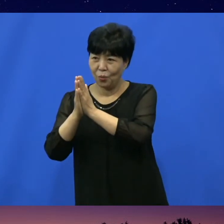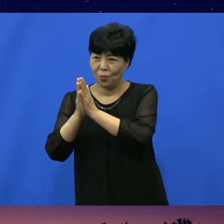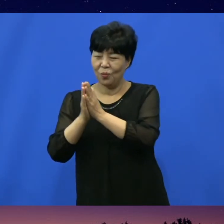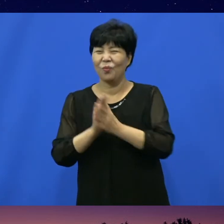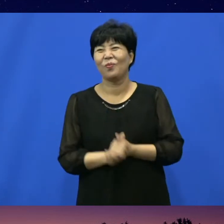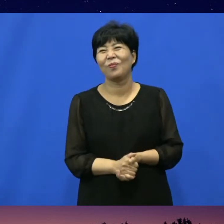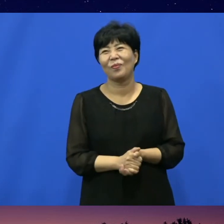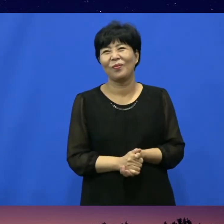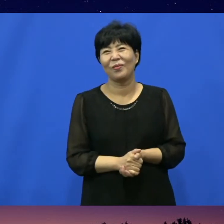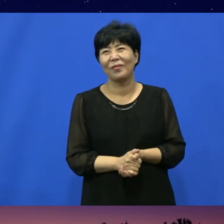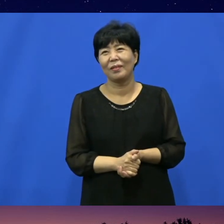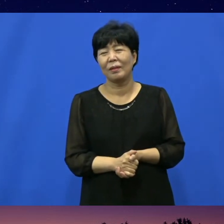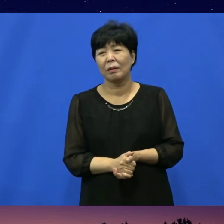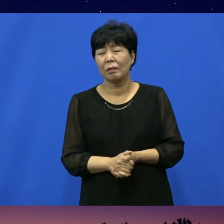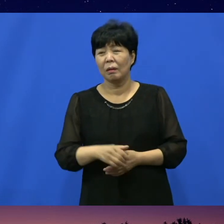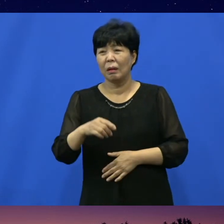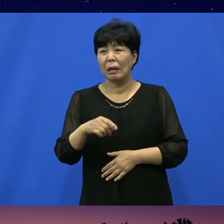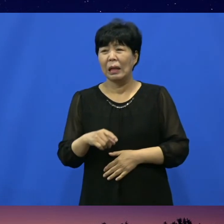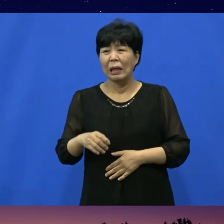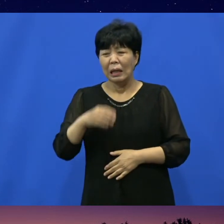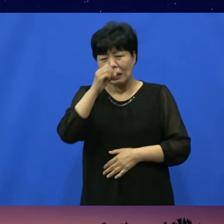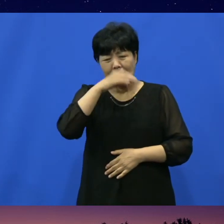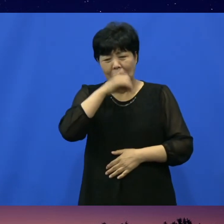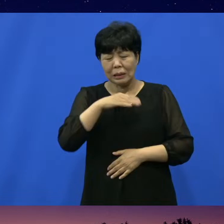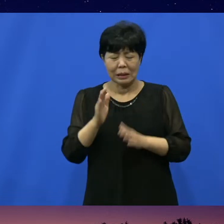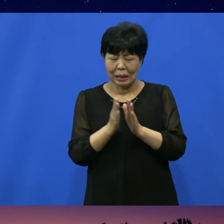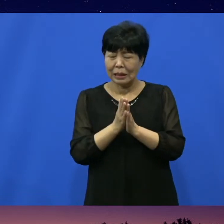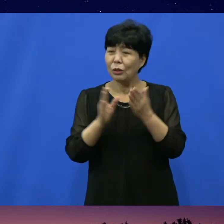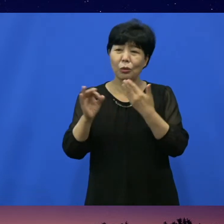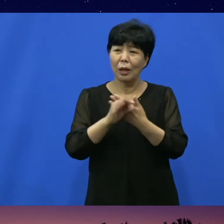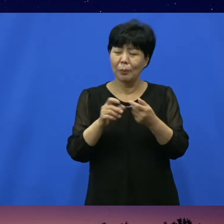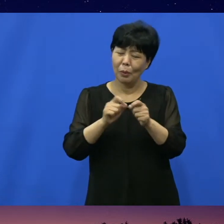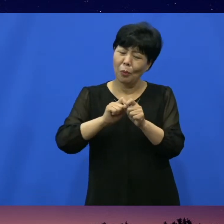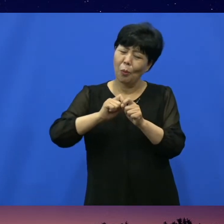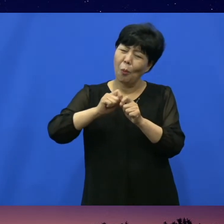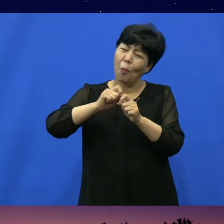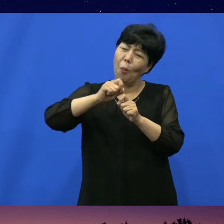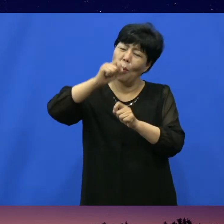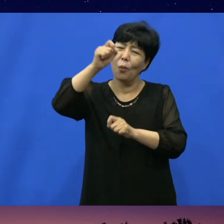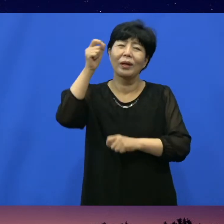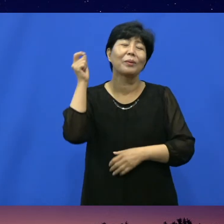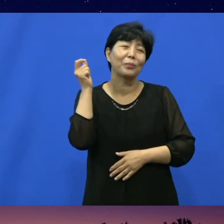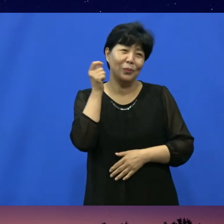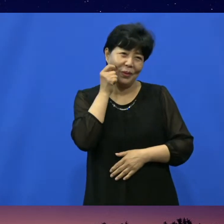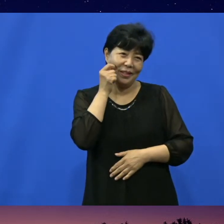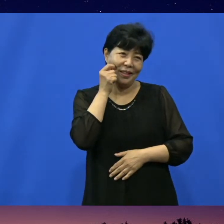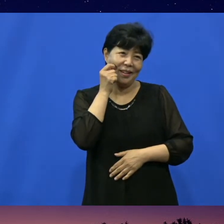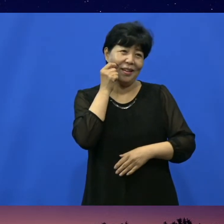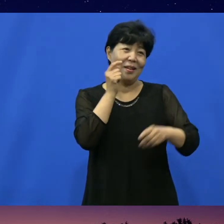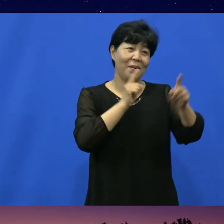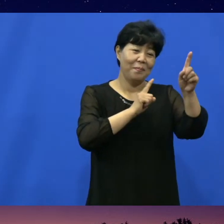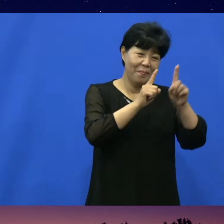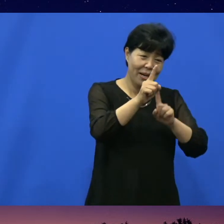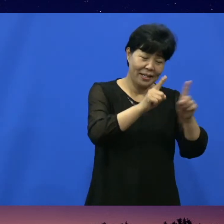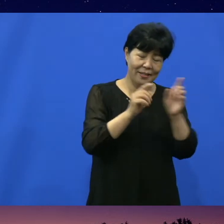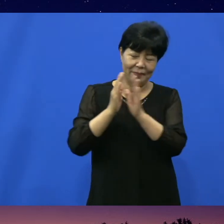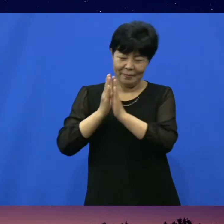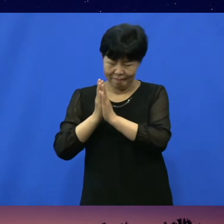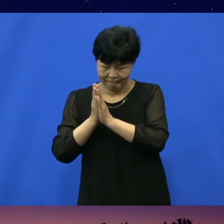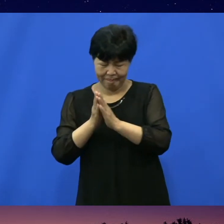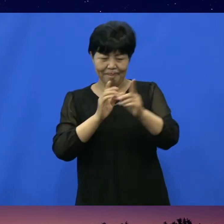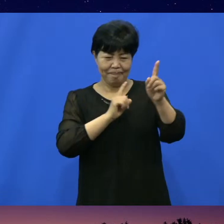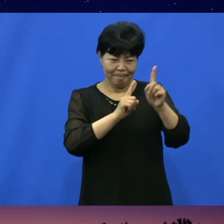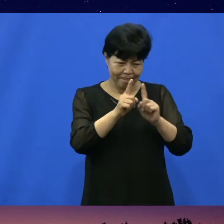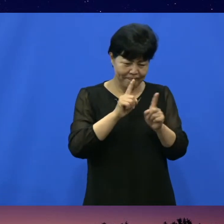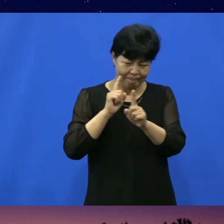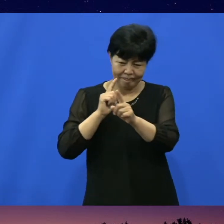할 내용이 없어요. 아무리 기도 뭐 잘한다 해도 말씀이 없으면 기도를 5분, 10분 이상 못 해요. 뭐